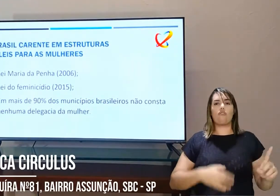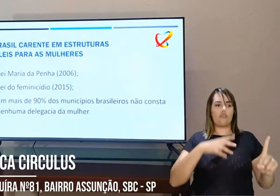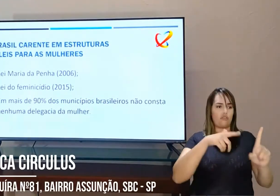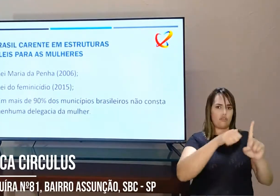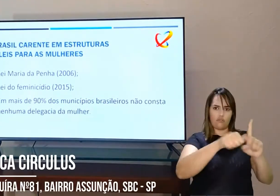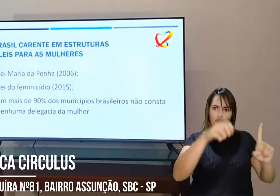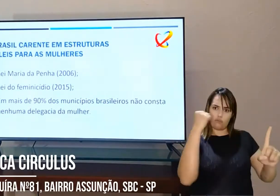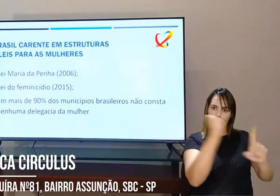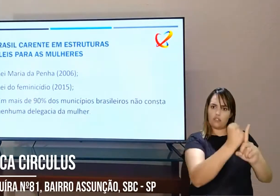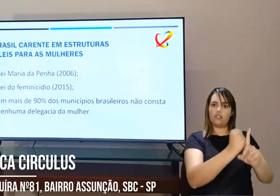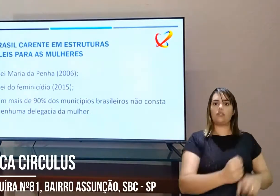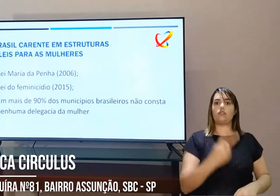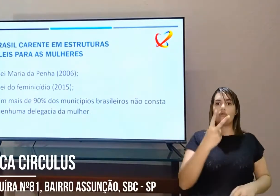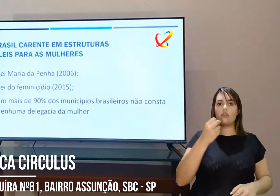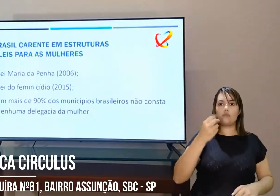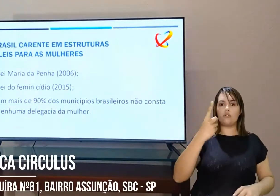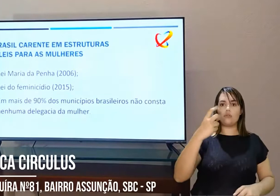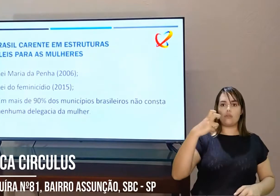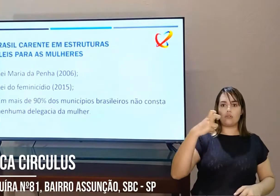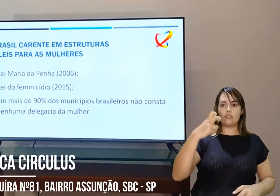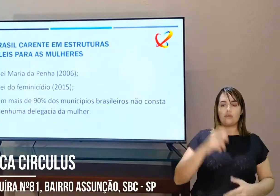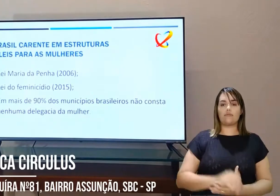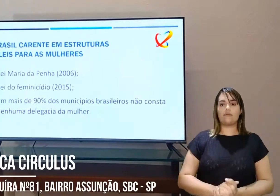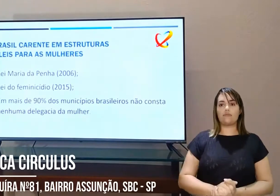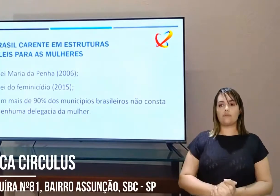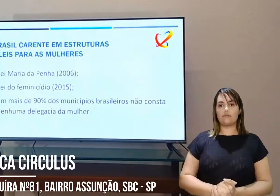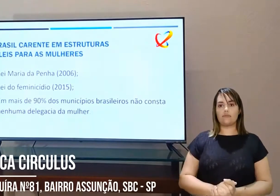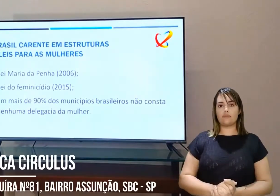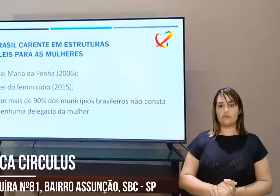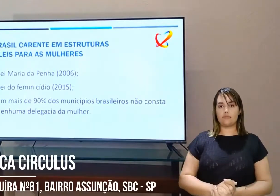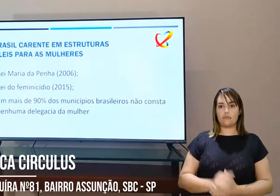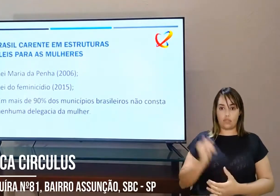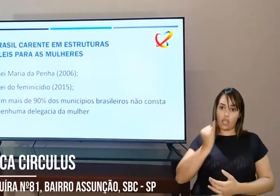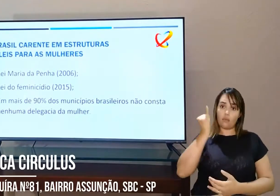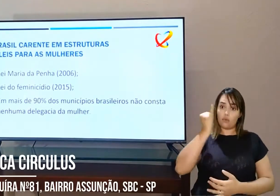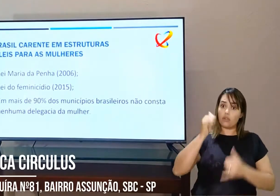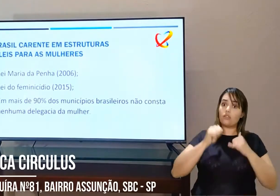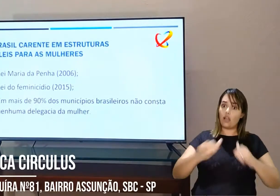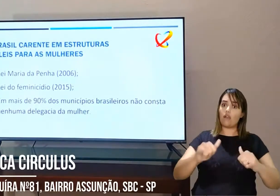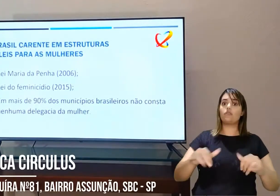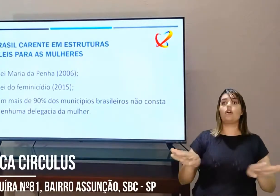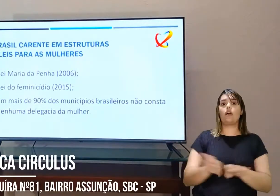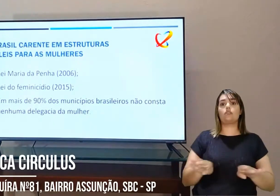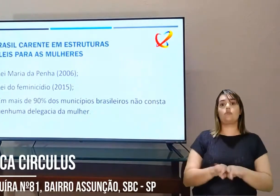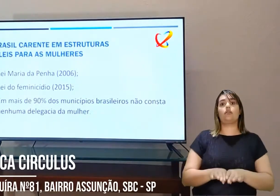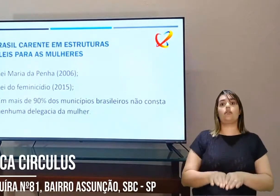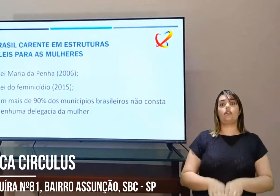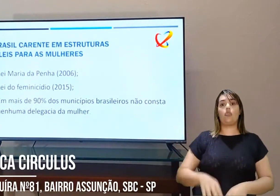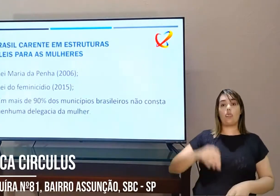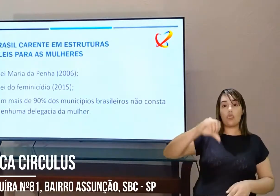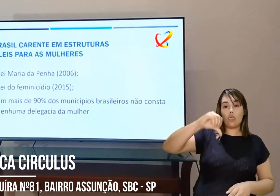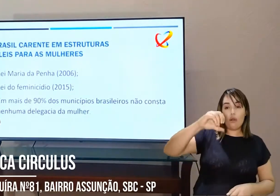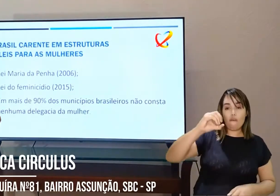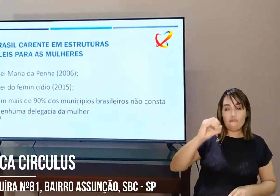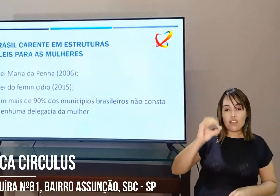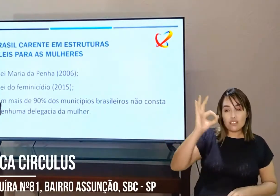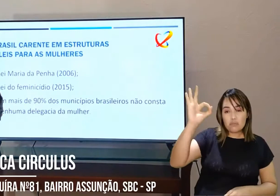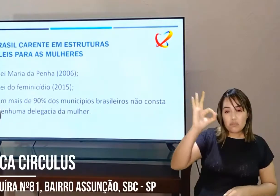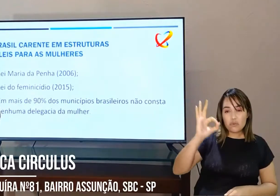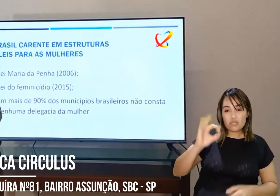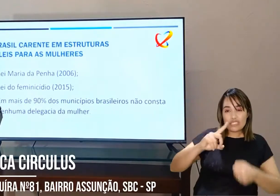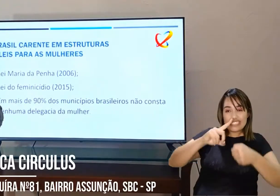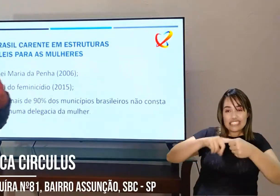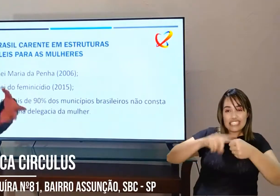2015. E é importante dizer para vocês que 90% dos municípios não contam com uma